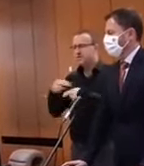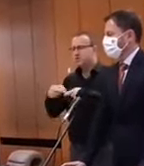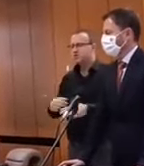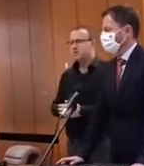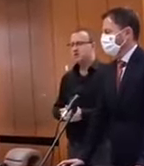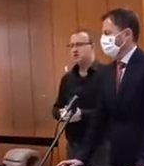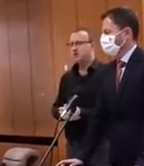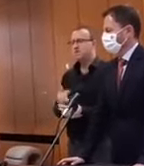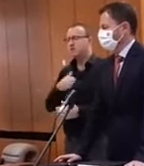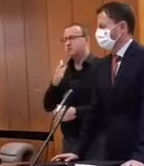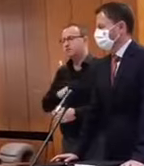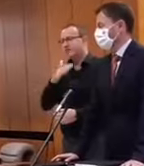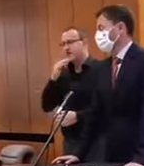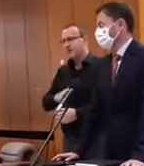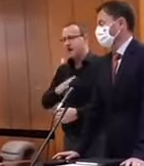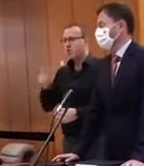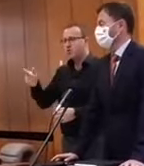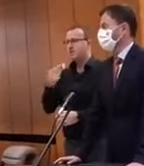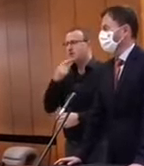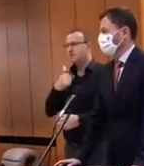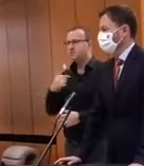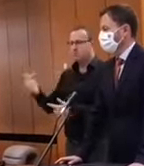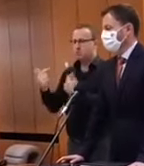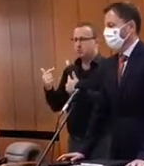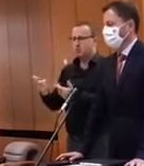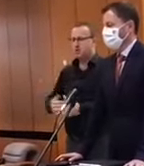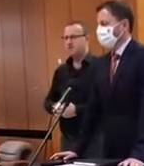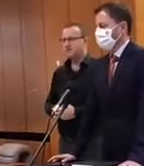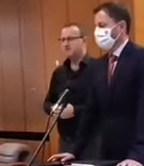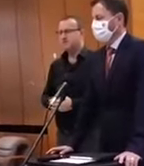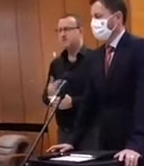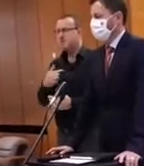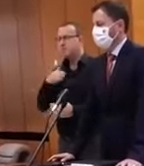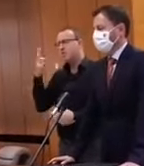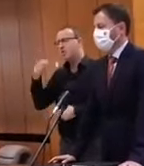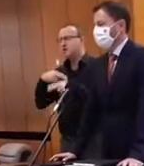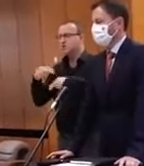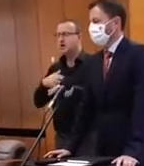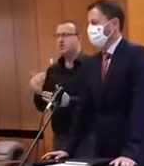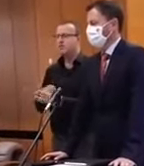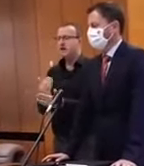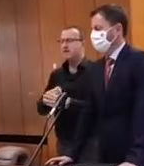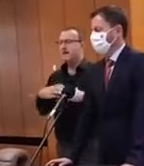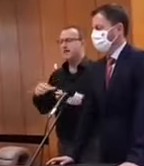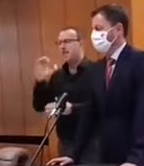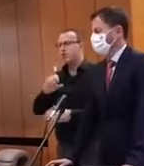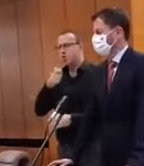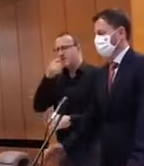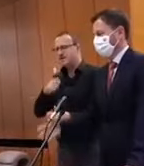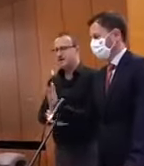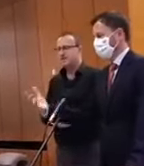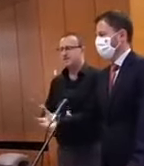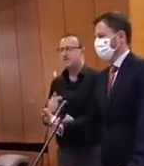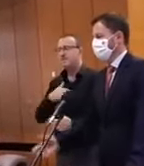rád a som rád, že nám vyjadrili dosť povedali tú podporu. Bavili sme sa aj o správe pani Vodkomisárky a